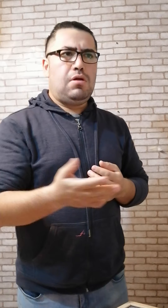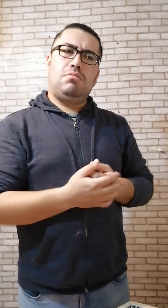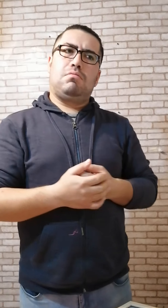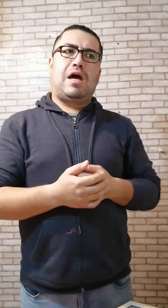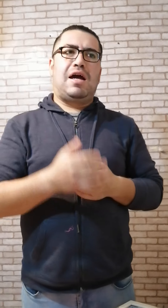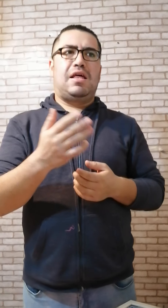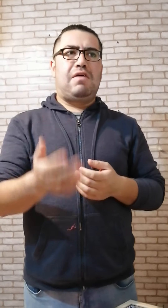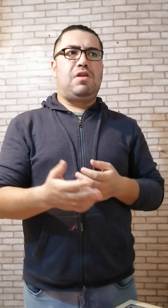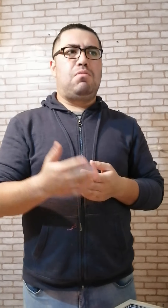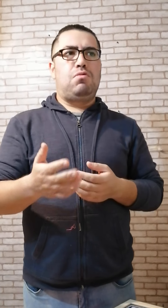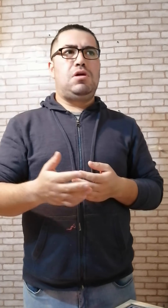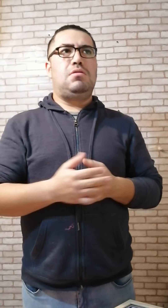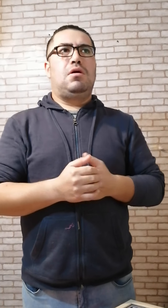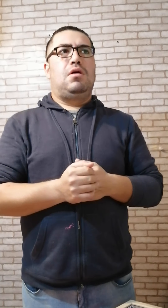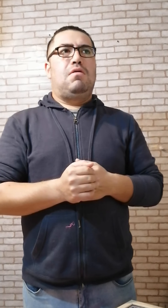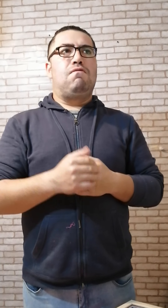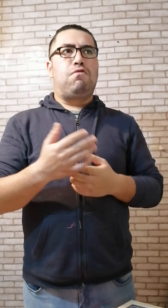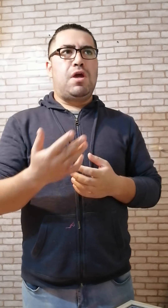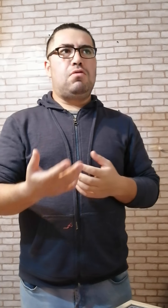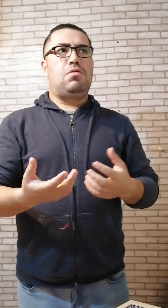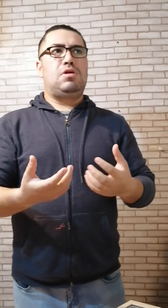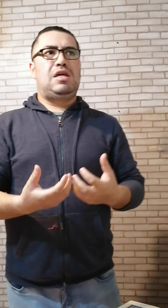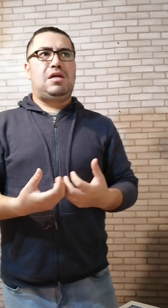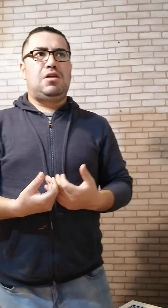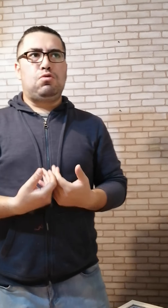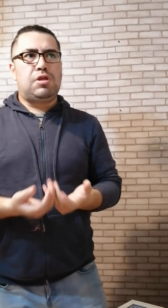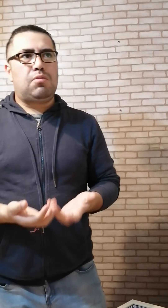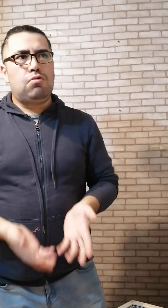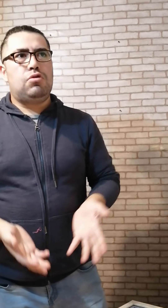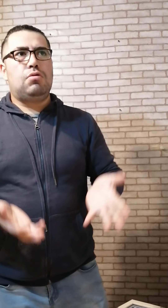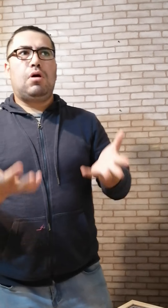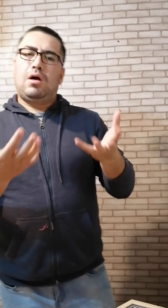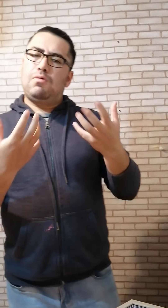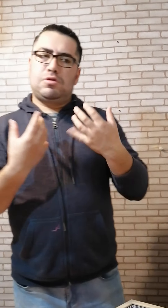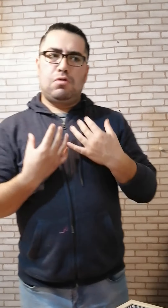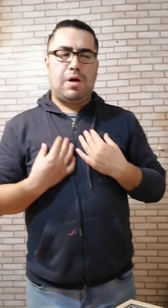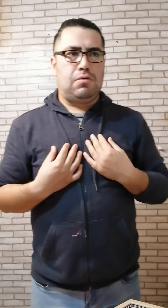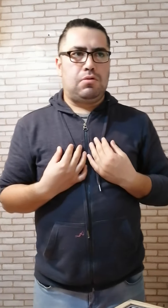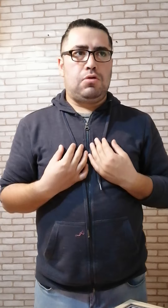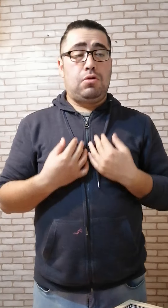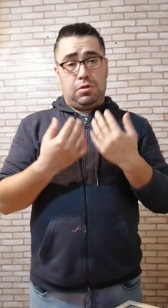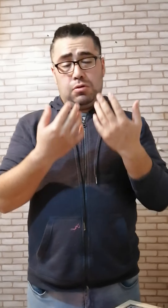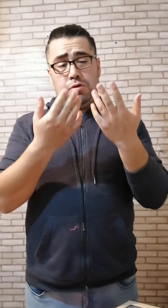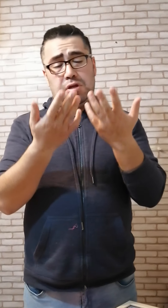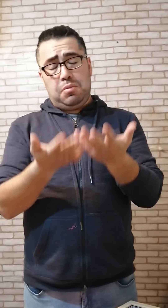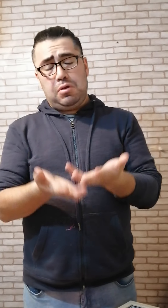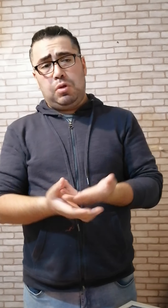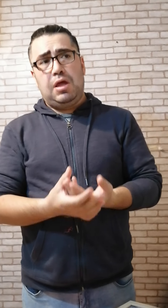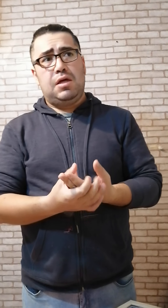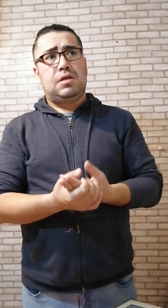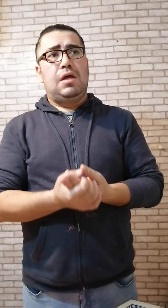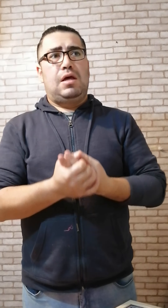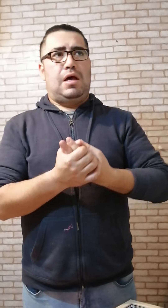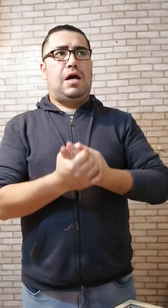agradable muy bueno y nutre mucho a un ser humano yo los invito a ustedes a